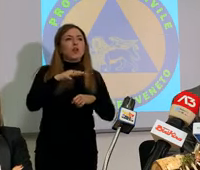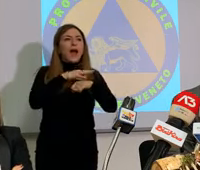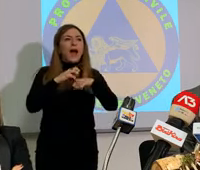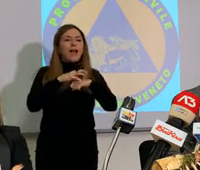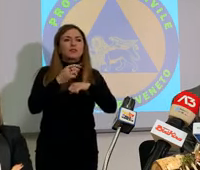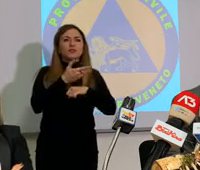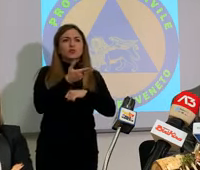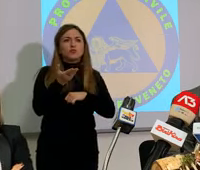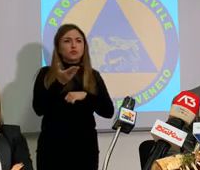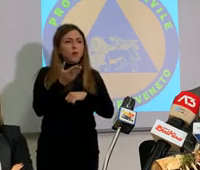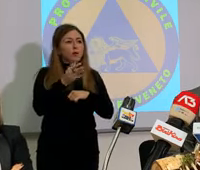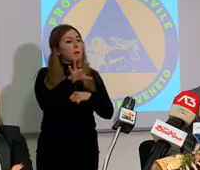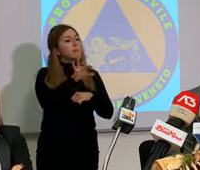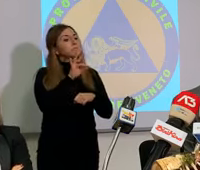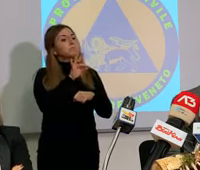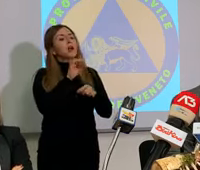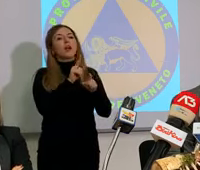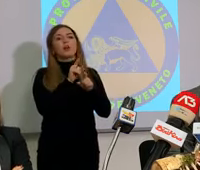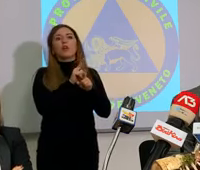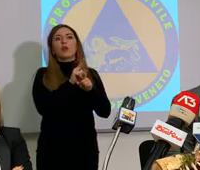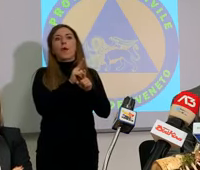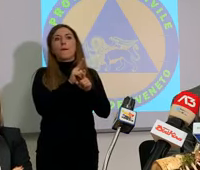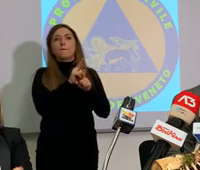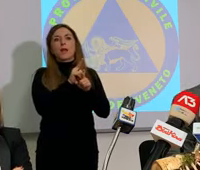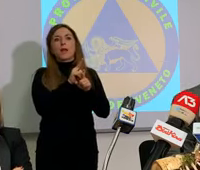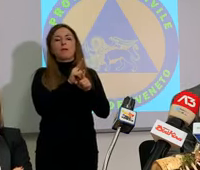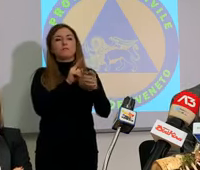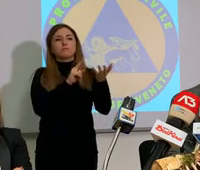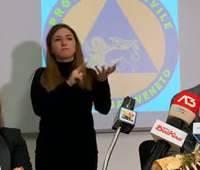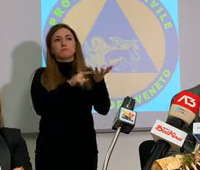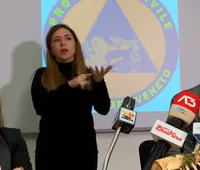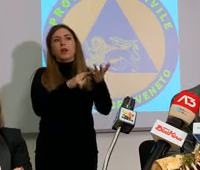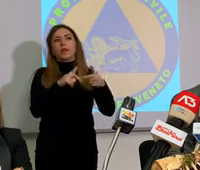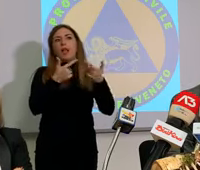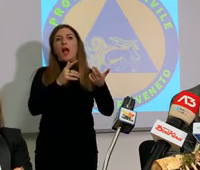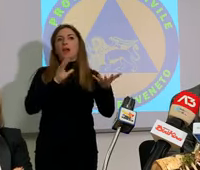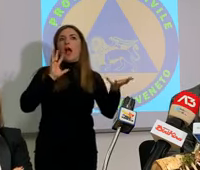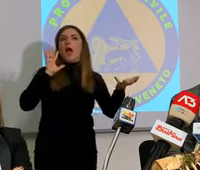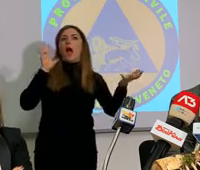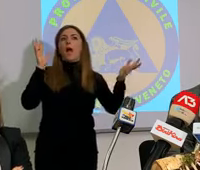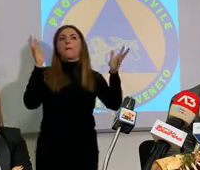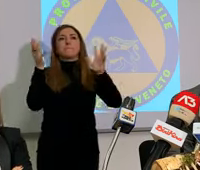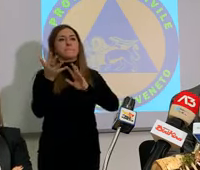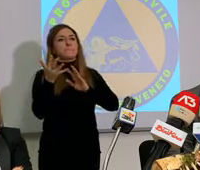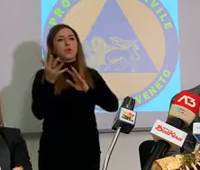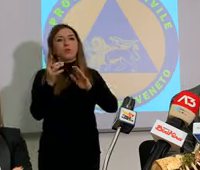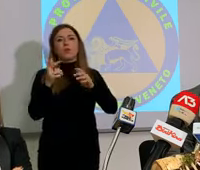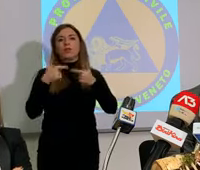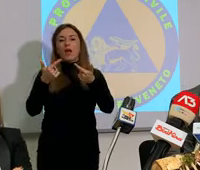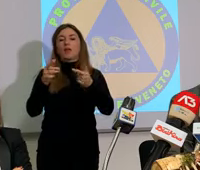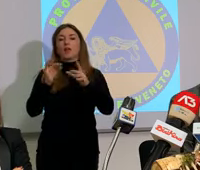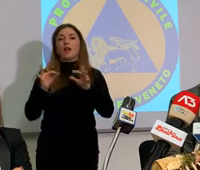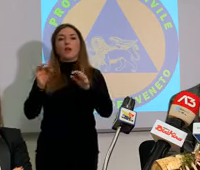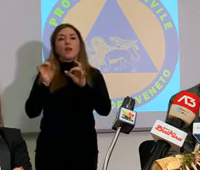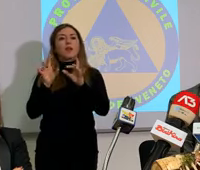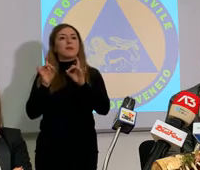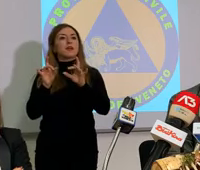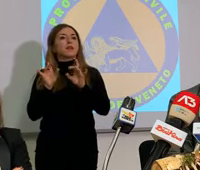sembra che che sia il grill invertire il paradigma della della libertà nei territori non è proprio